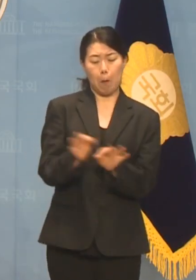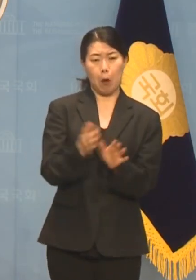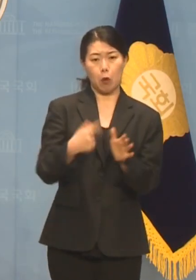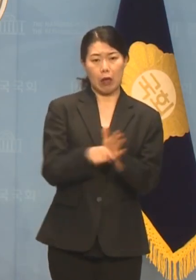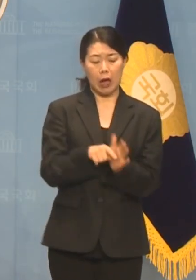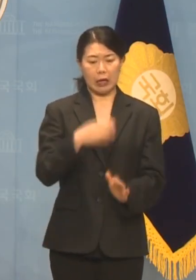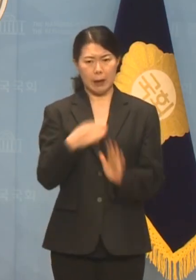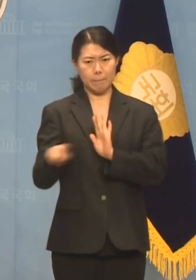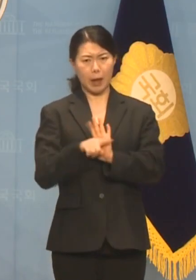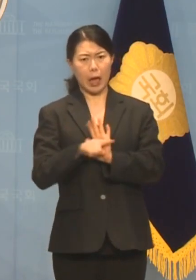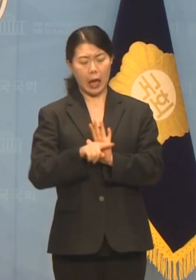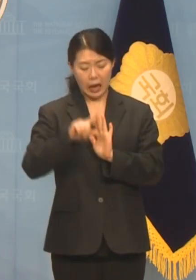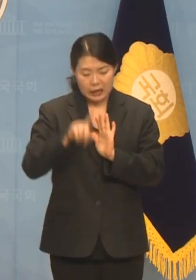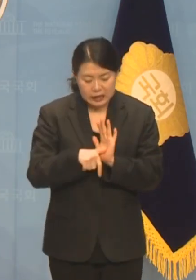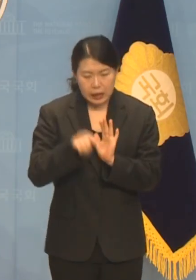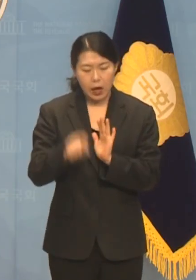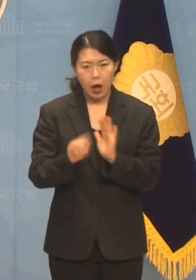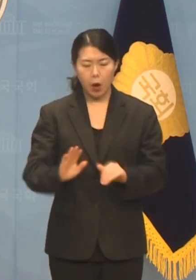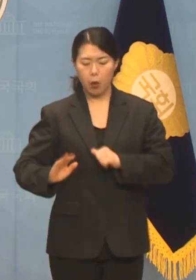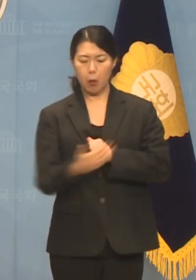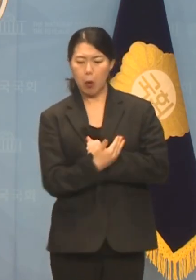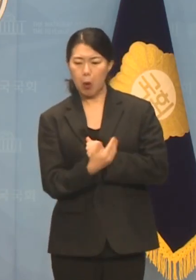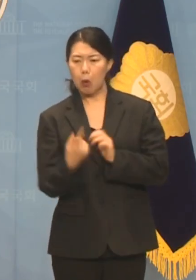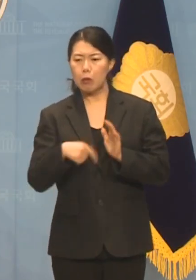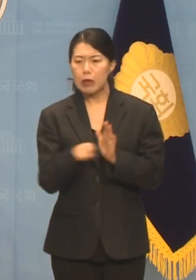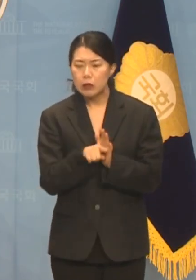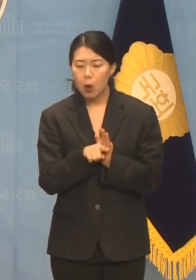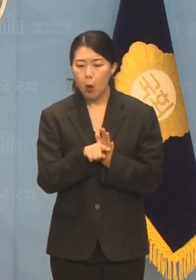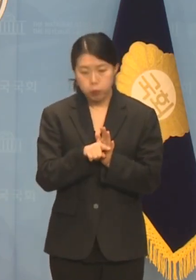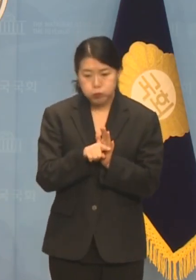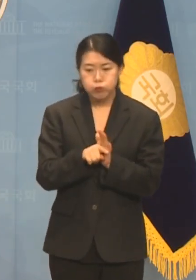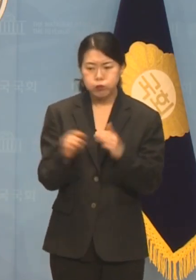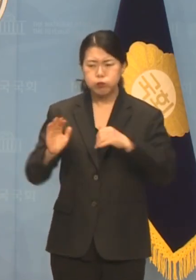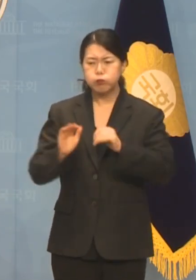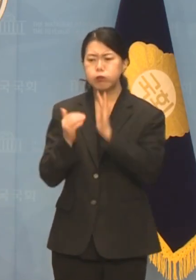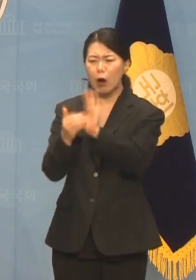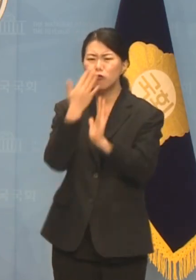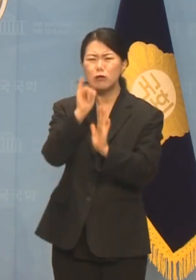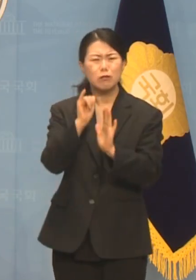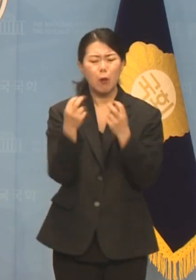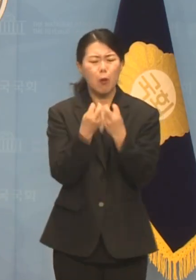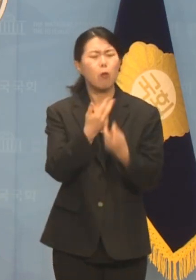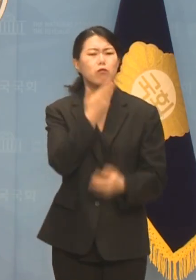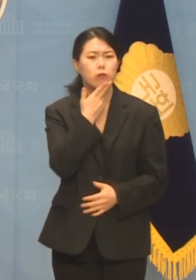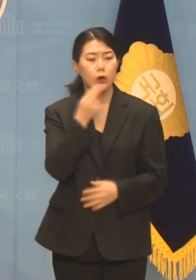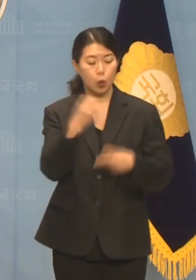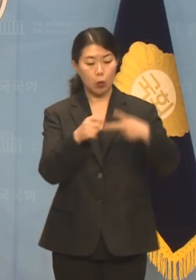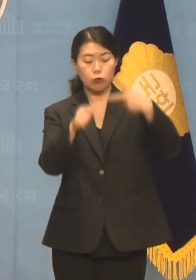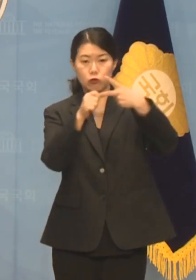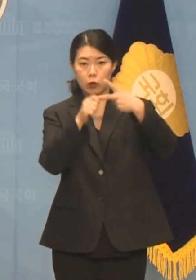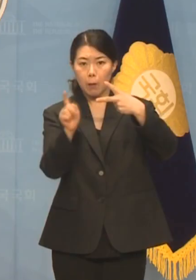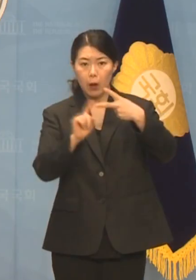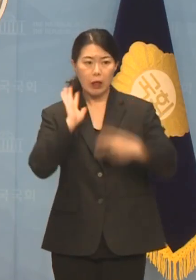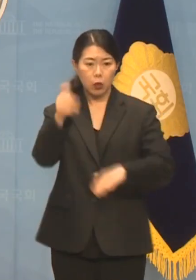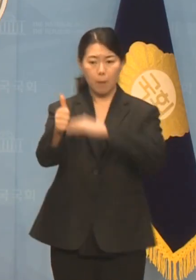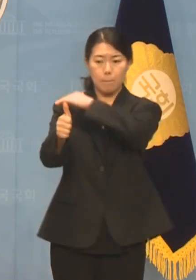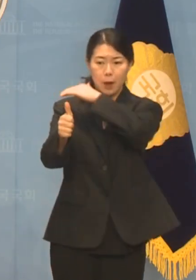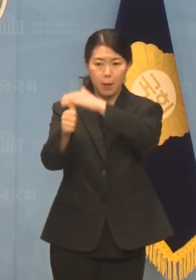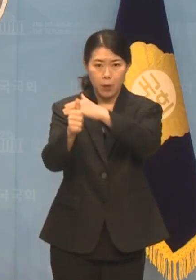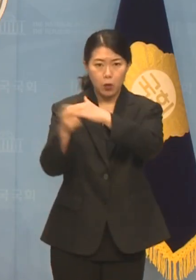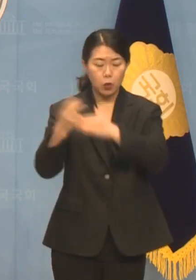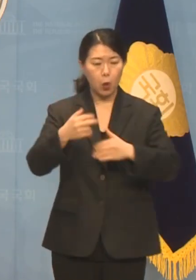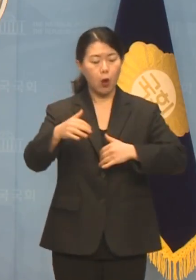사실상 봉인해도 제지할 수 있는 방법이 없습니다. 둘째로 대통령 파면을 포함한